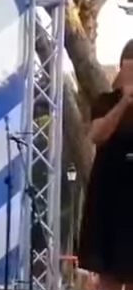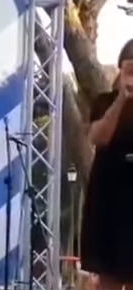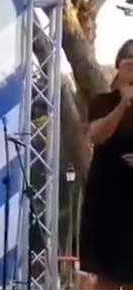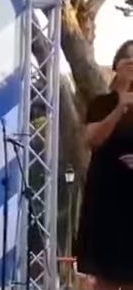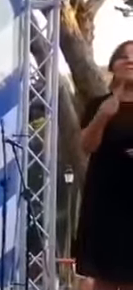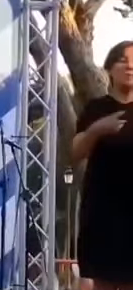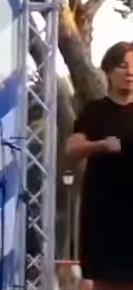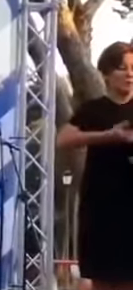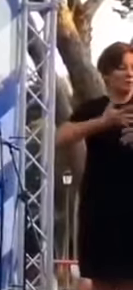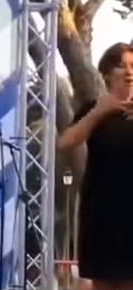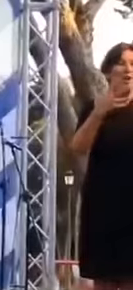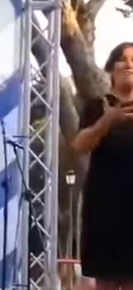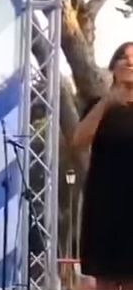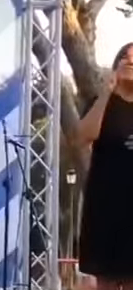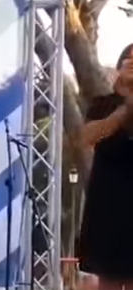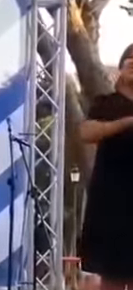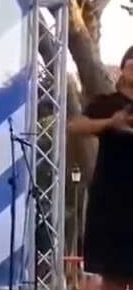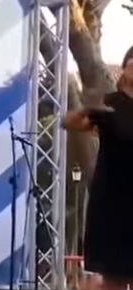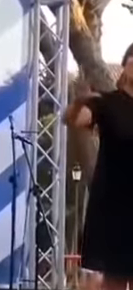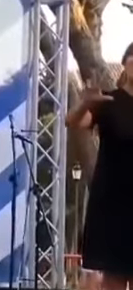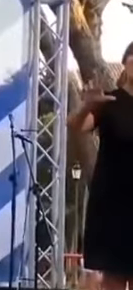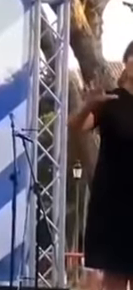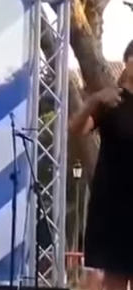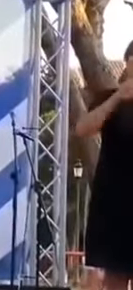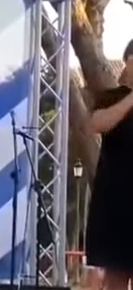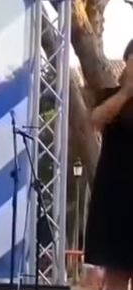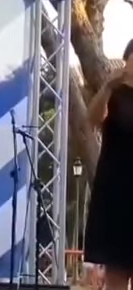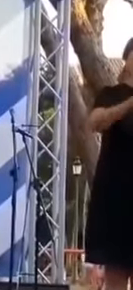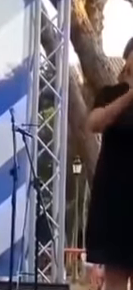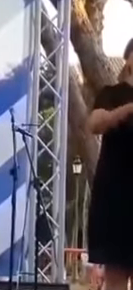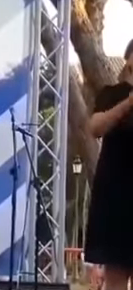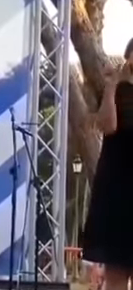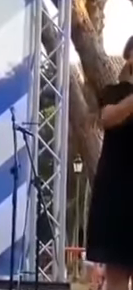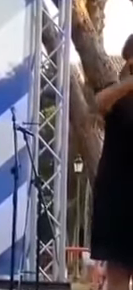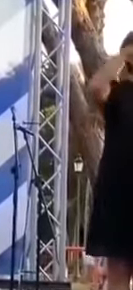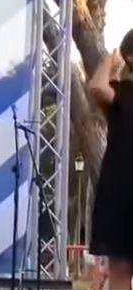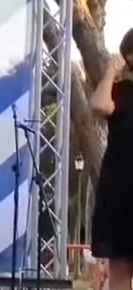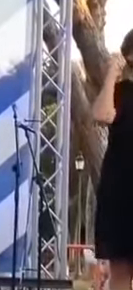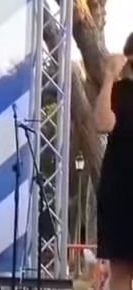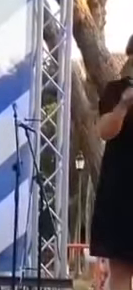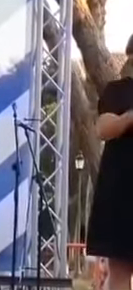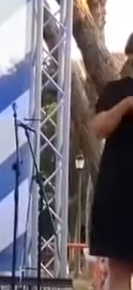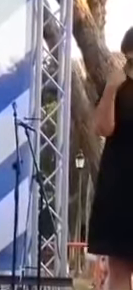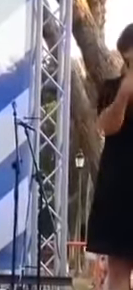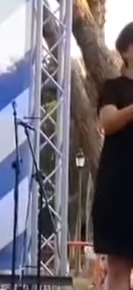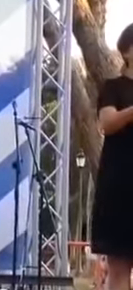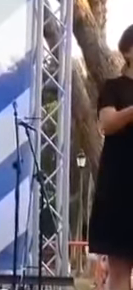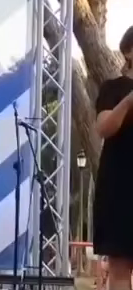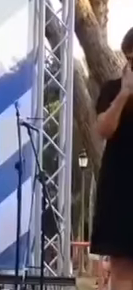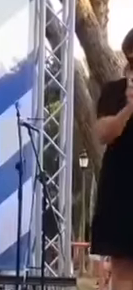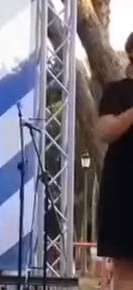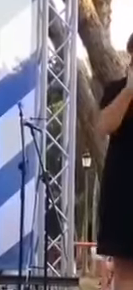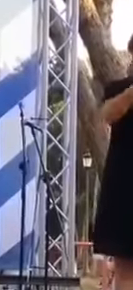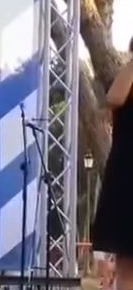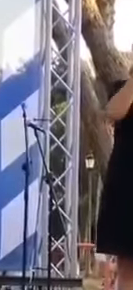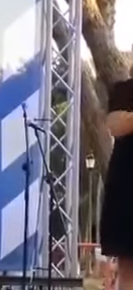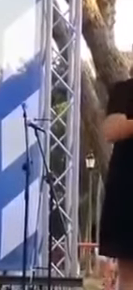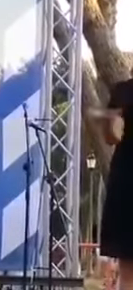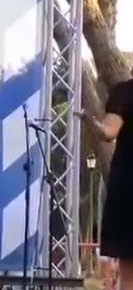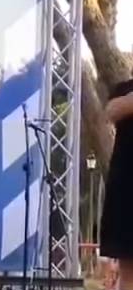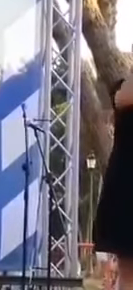quando gioivano perché al G8 era stato consegnato un avviso di garanzia a Silvio Berlusconi, come se questo non comportasse una